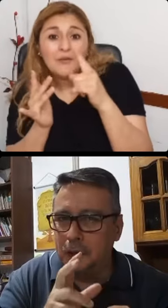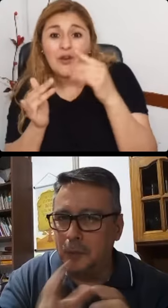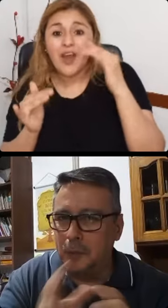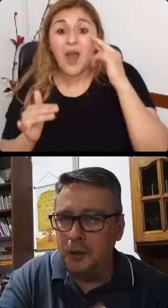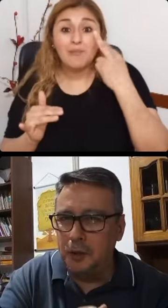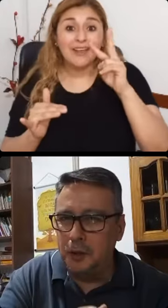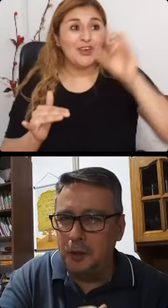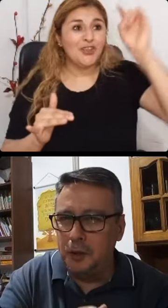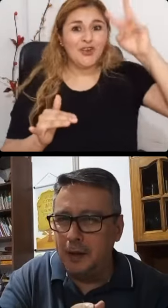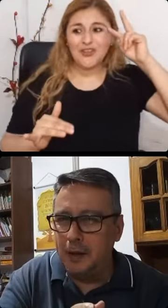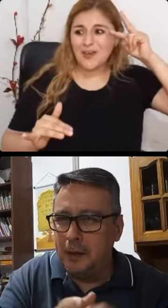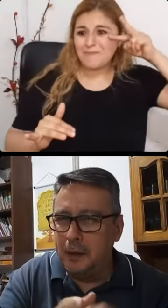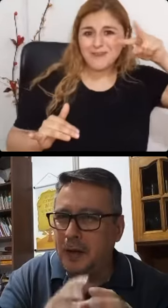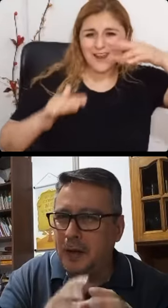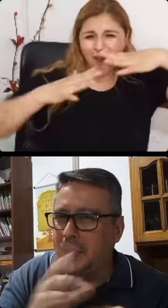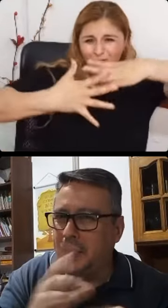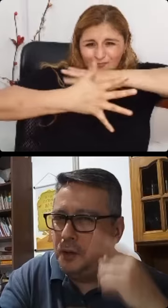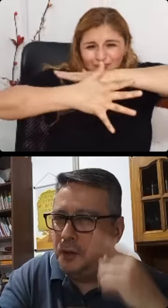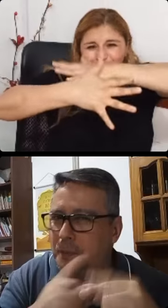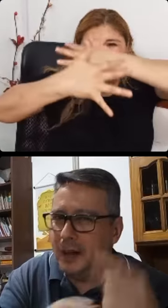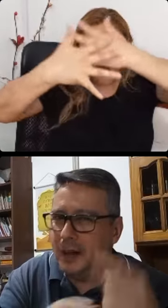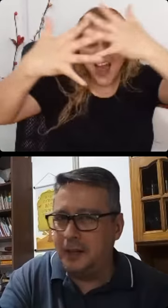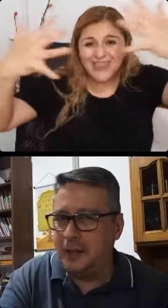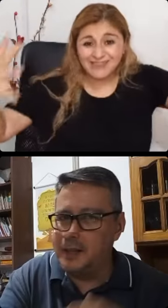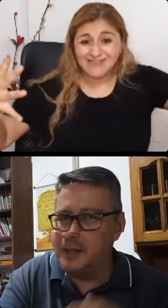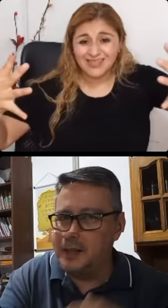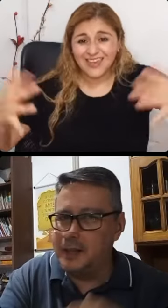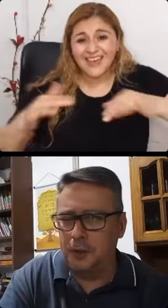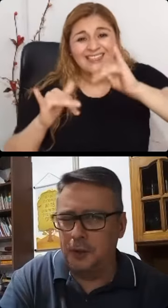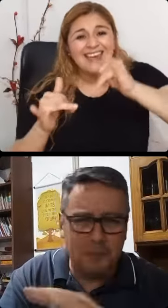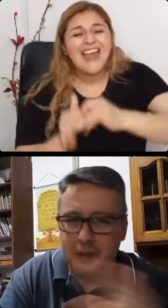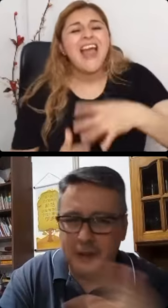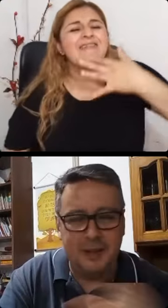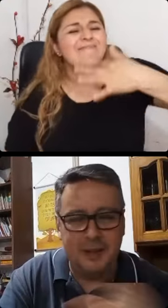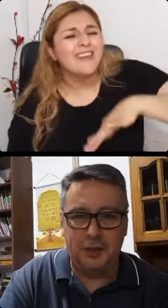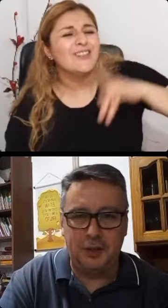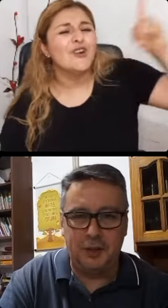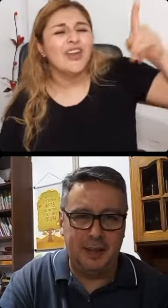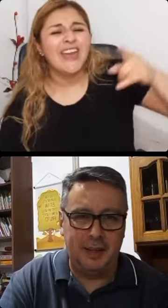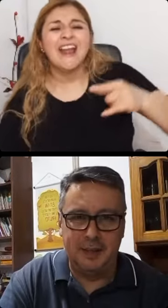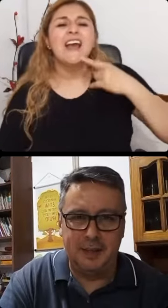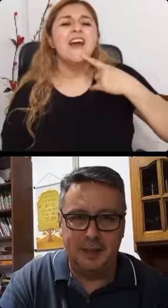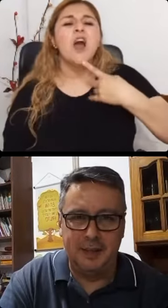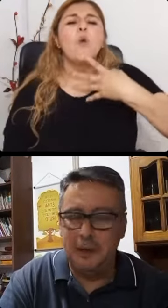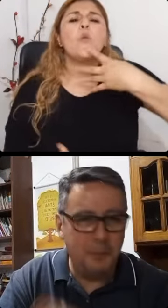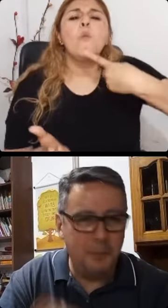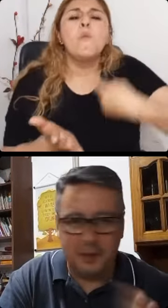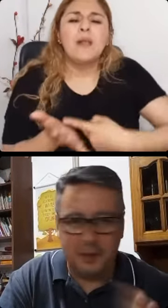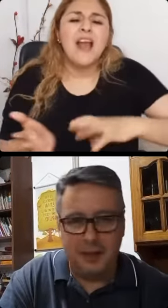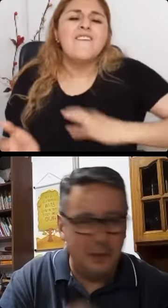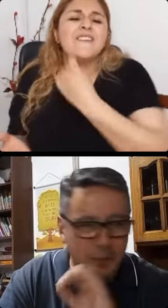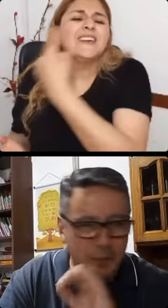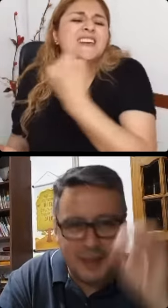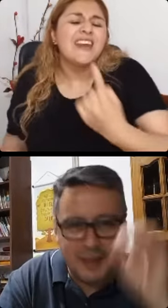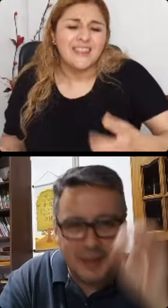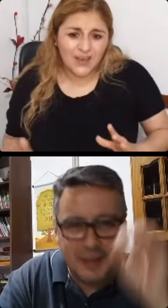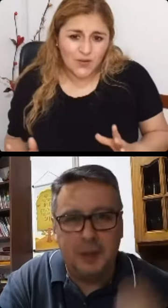como Dios nos ve ver lo que Dios va a hacer con nosotros no importa la situación en la que estés no importa